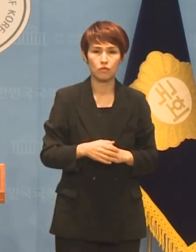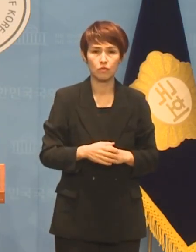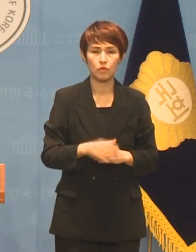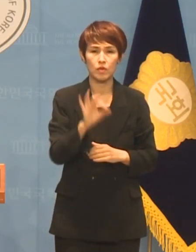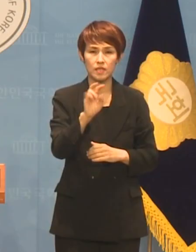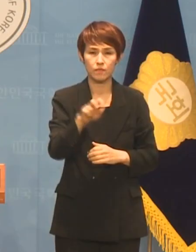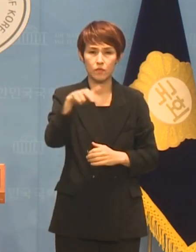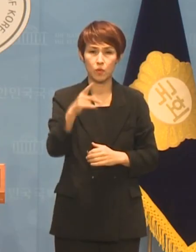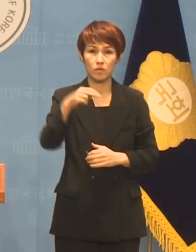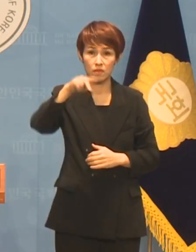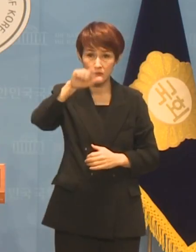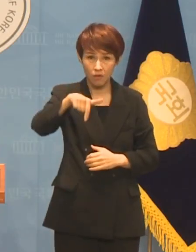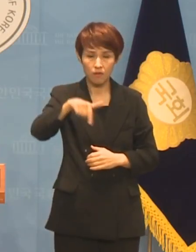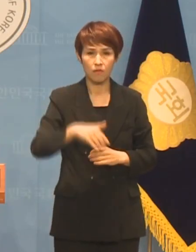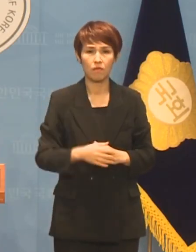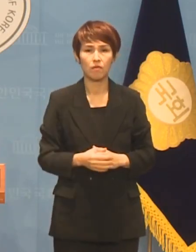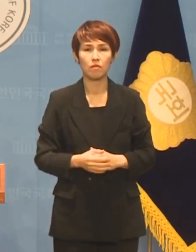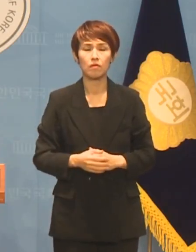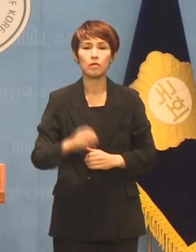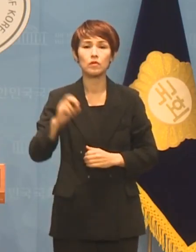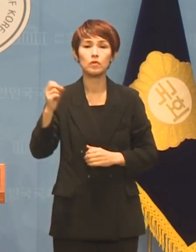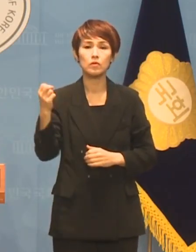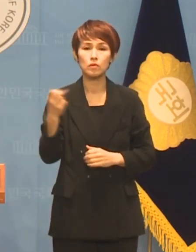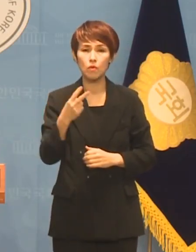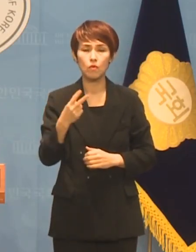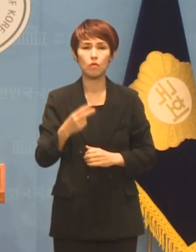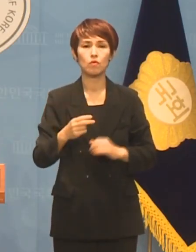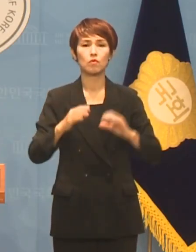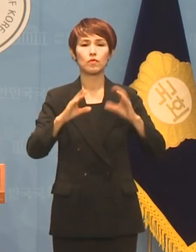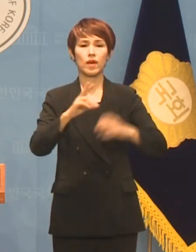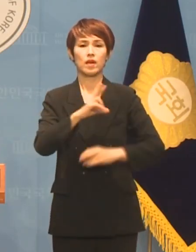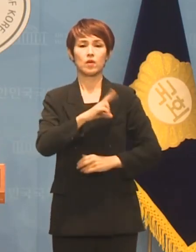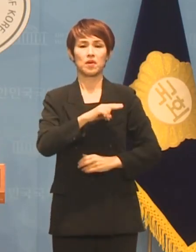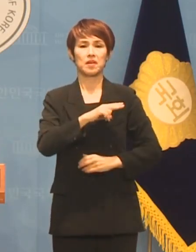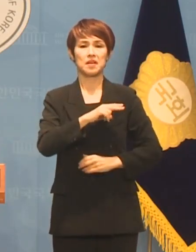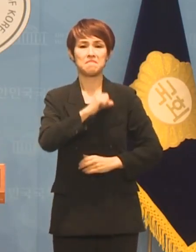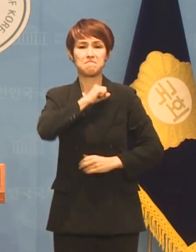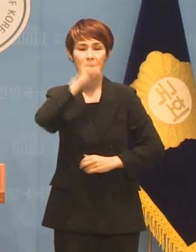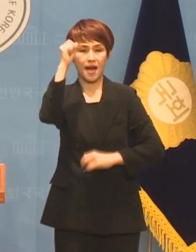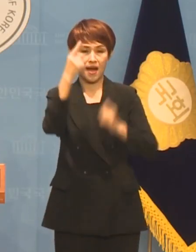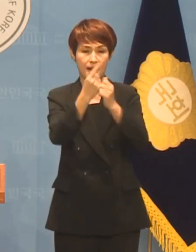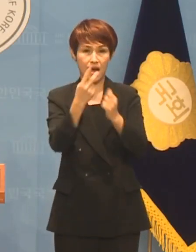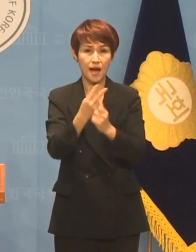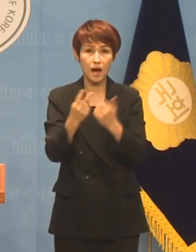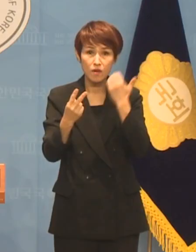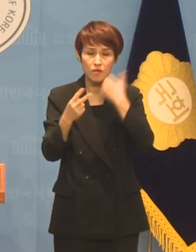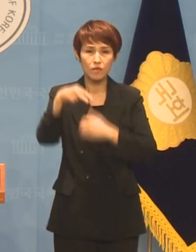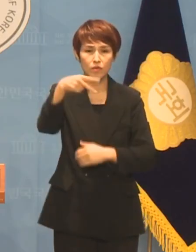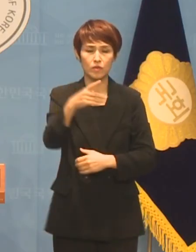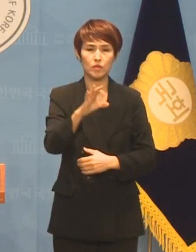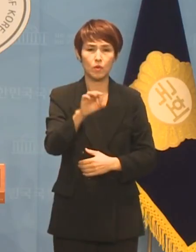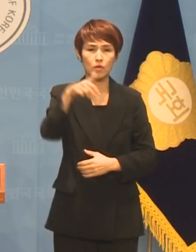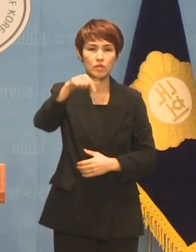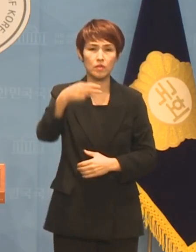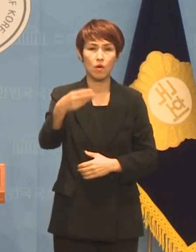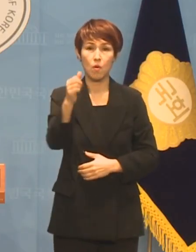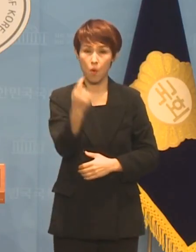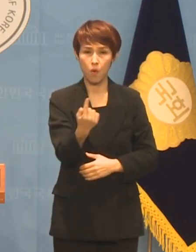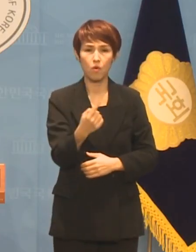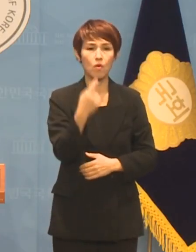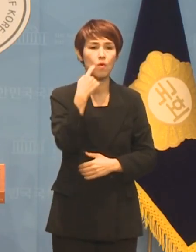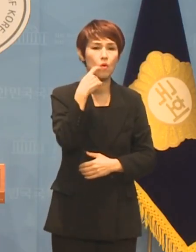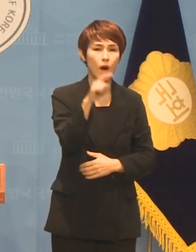시장에 당선되거나 국회의원 배지를 2번이나 달며 호의호식한 송철호,